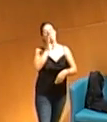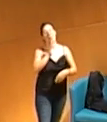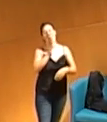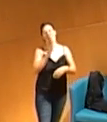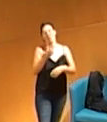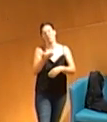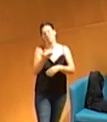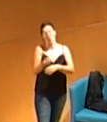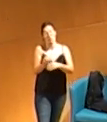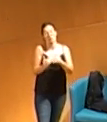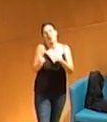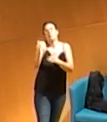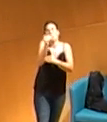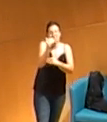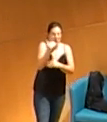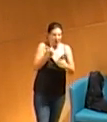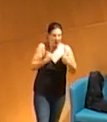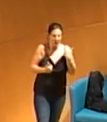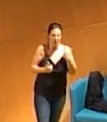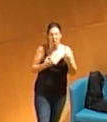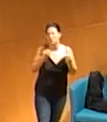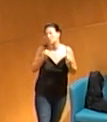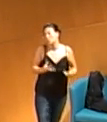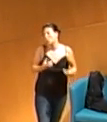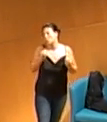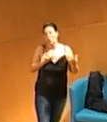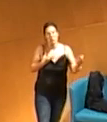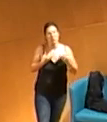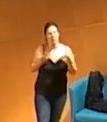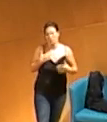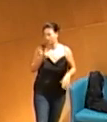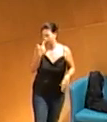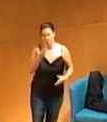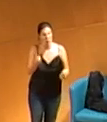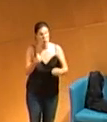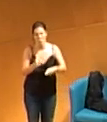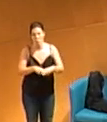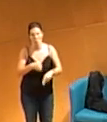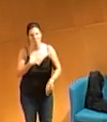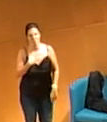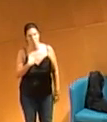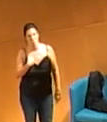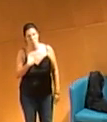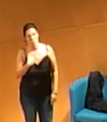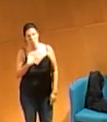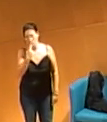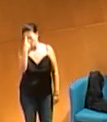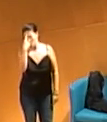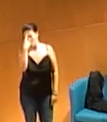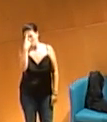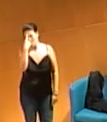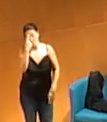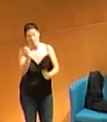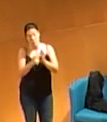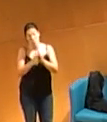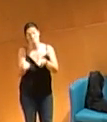très vite, ils vont vous parler de leur peur de mourir. Parce que c'est notre obsession quand même.